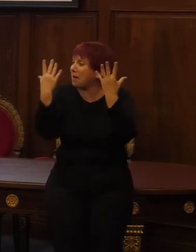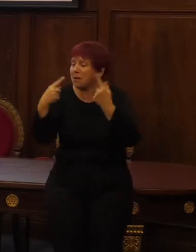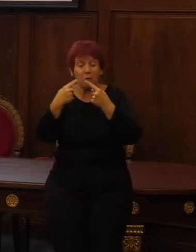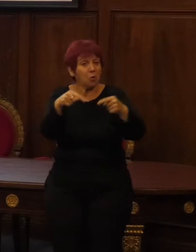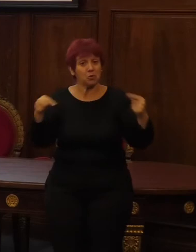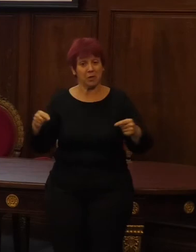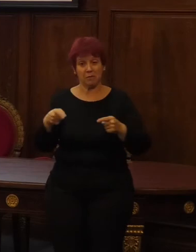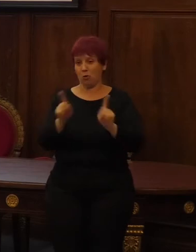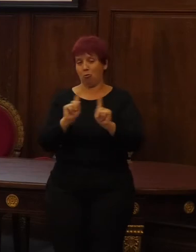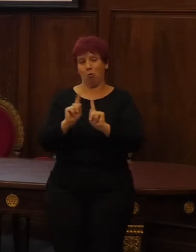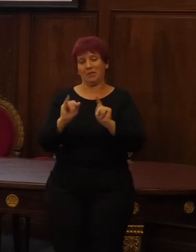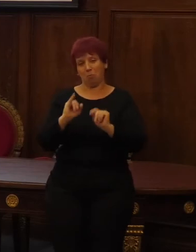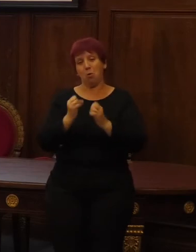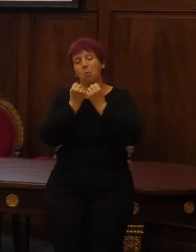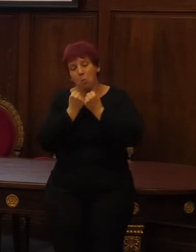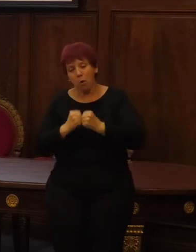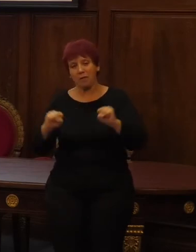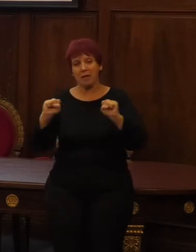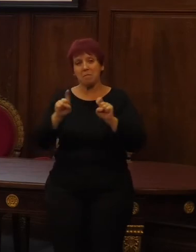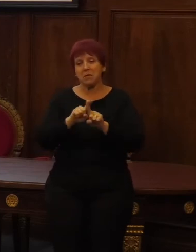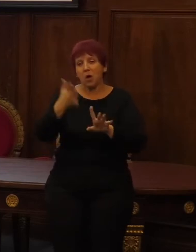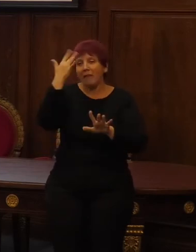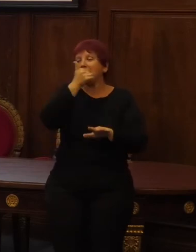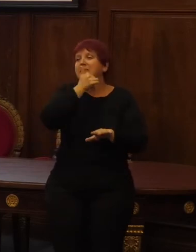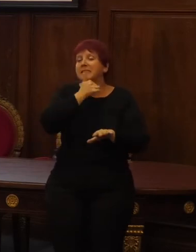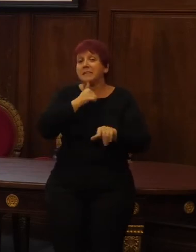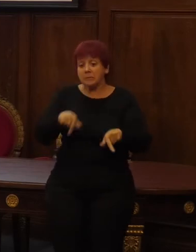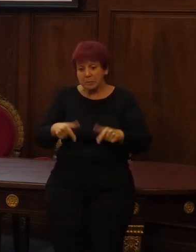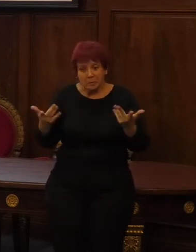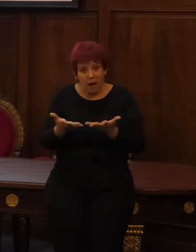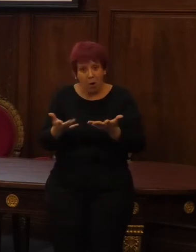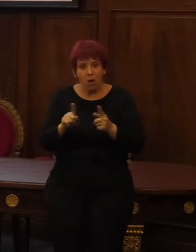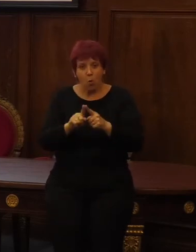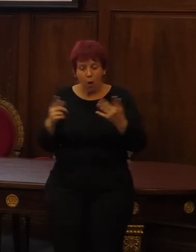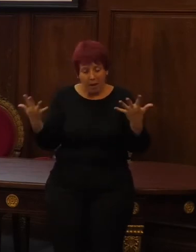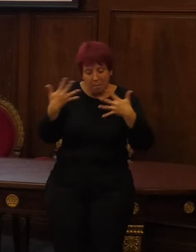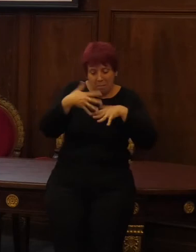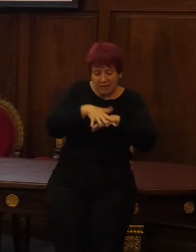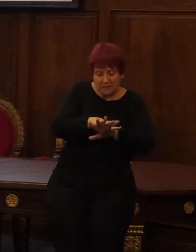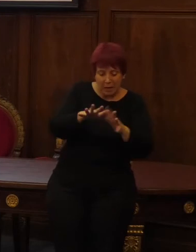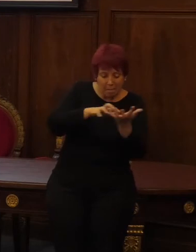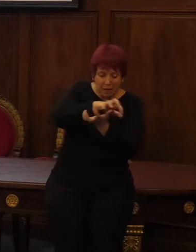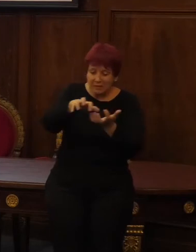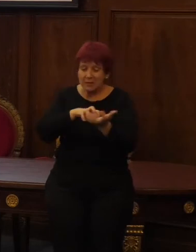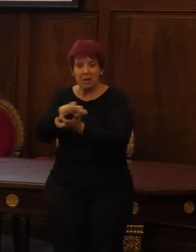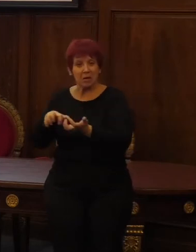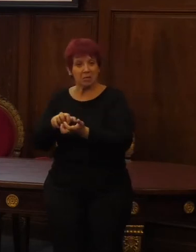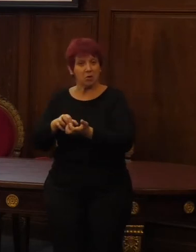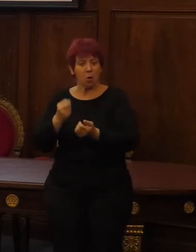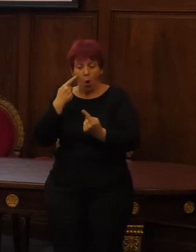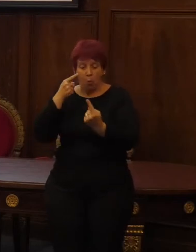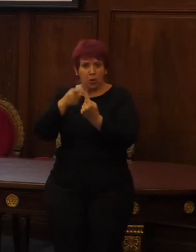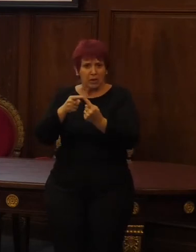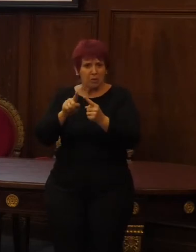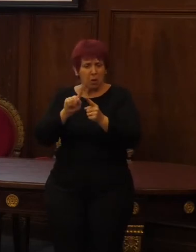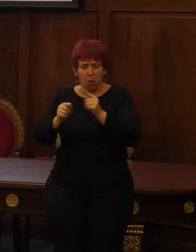cosa no son las condiciones de posibilidad kantianas, son la rara mezcla que produce las cosas, ni